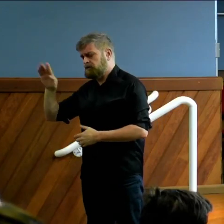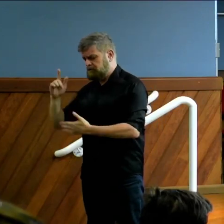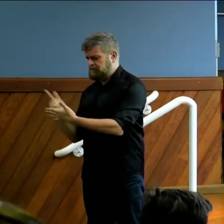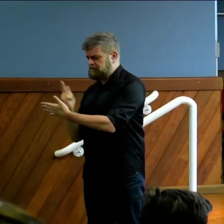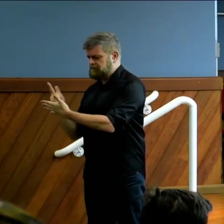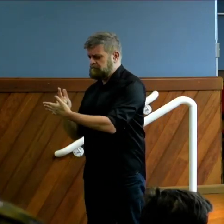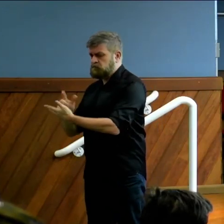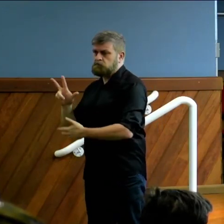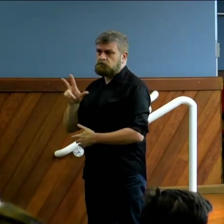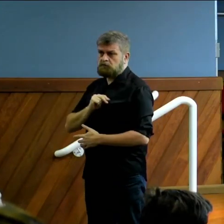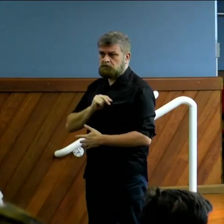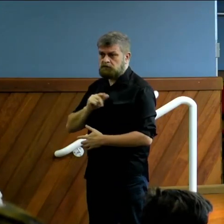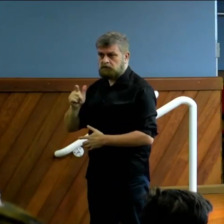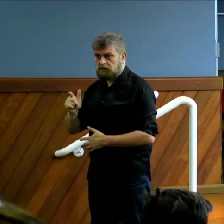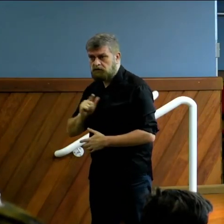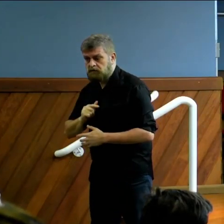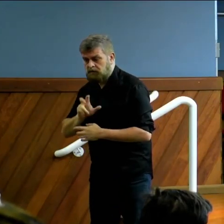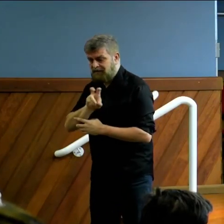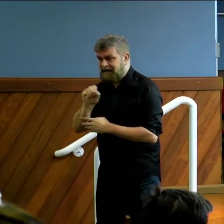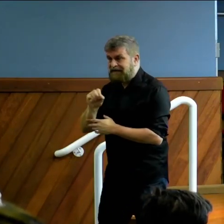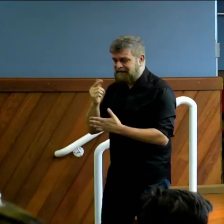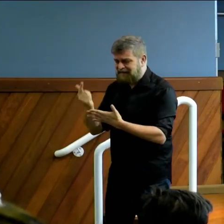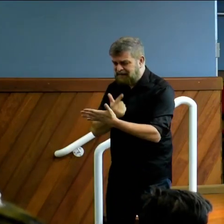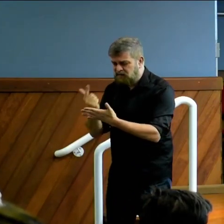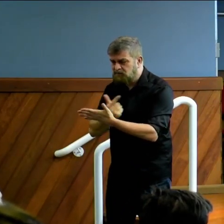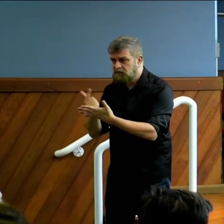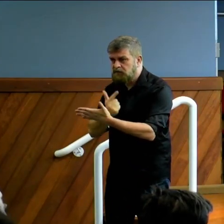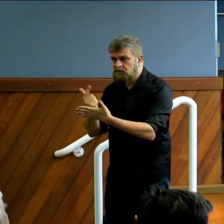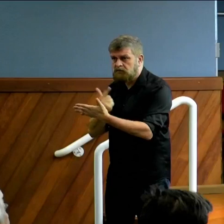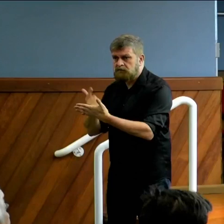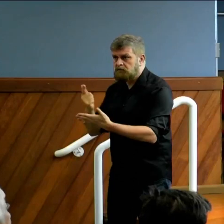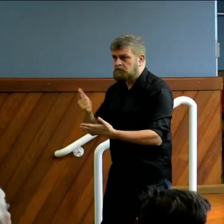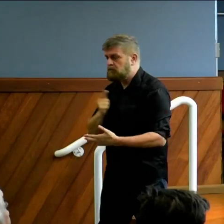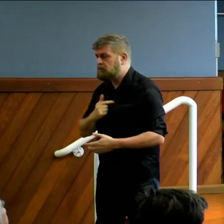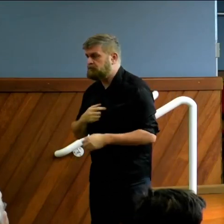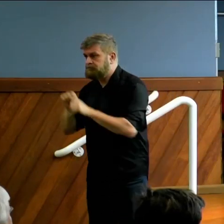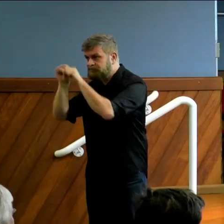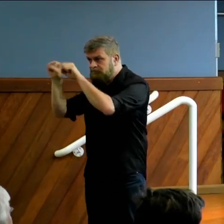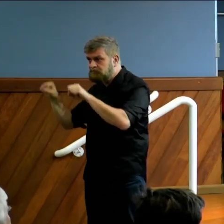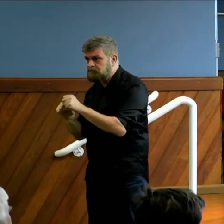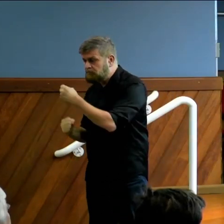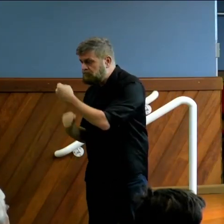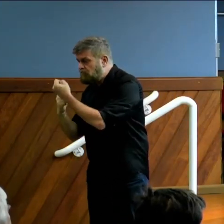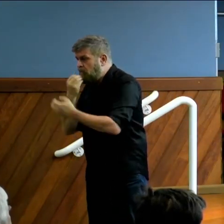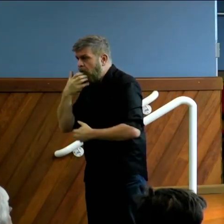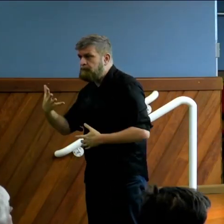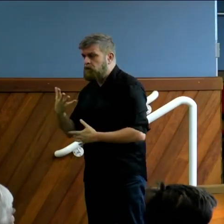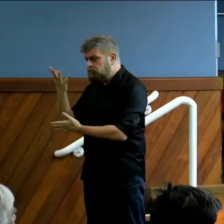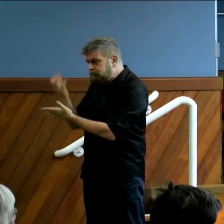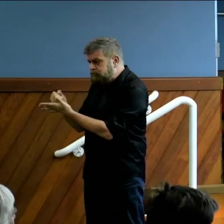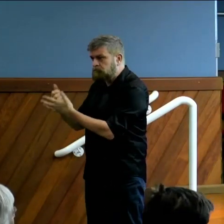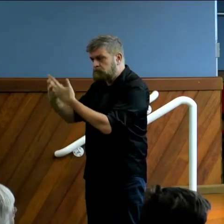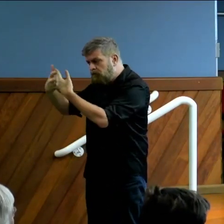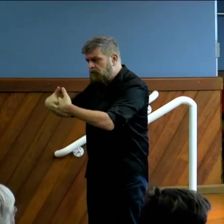Nossa, gente, se eu tenho um acervo de 500 livros, pronto, sentou meu servidor, se eu não tiver um servidor bom, com processamento